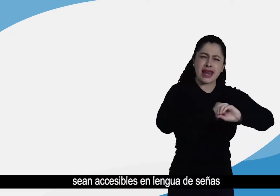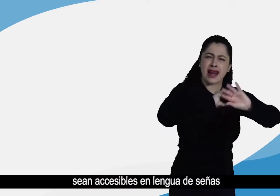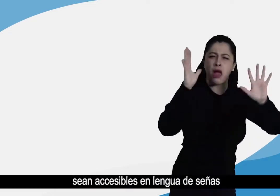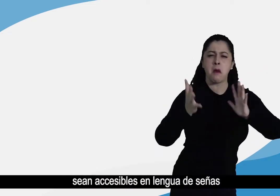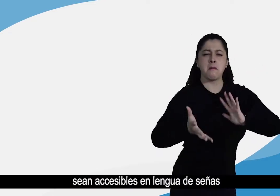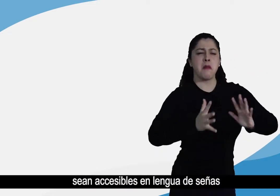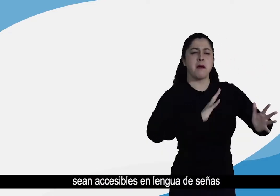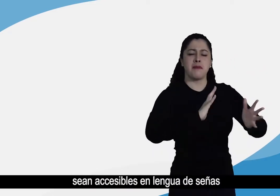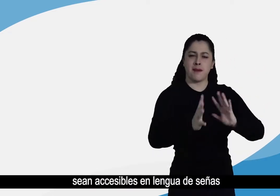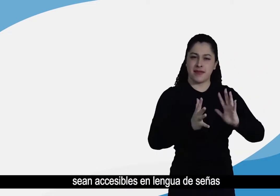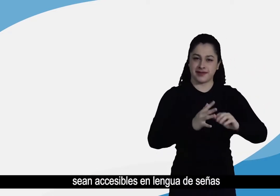lengua de señas.